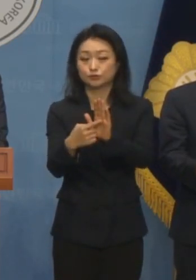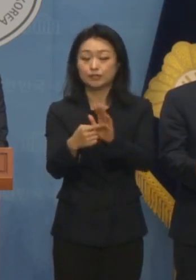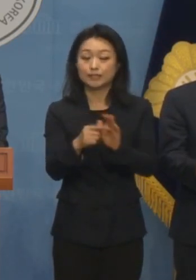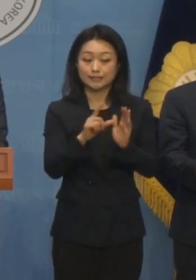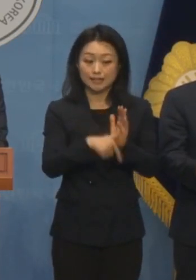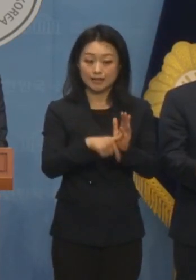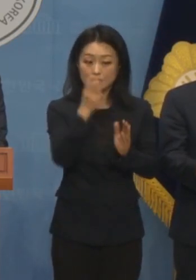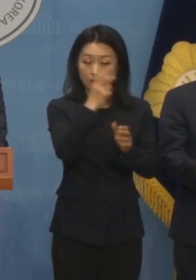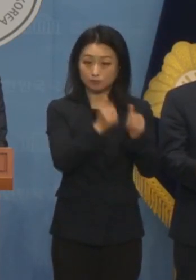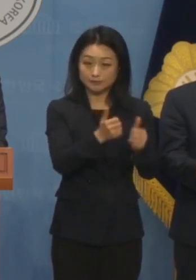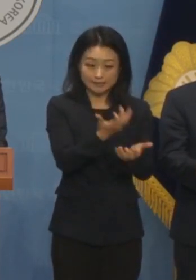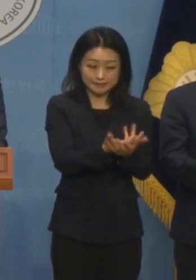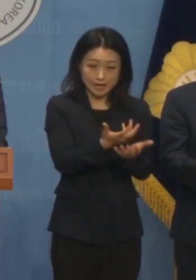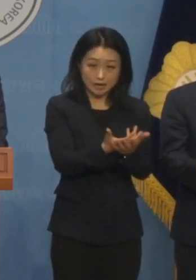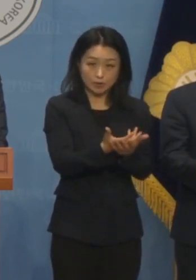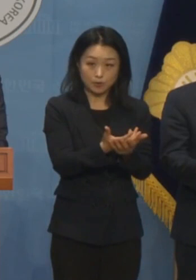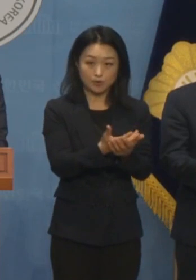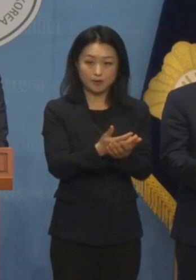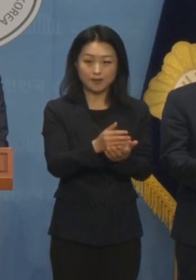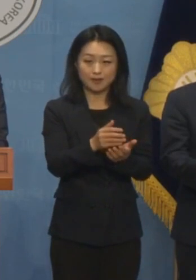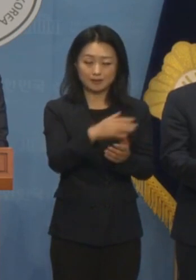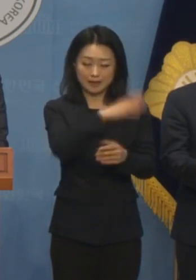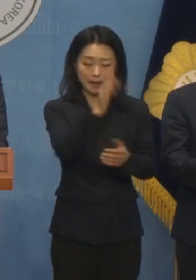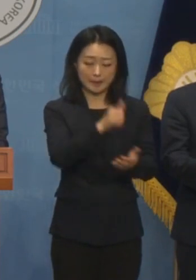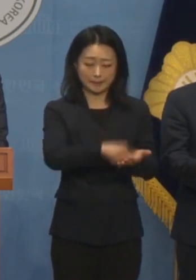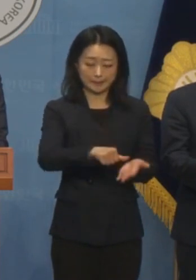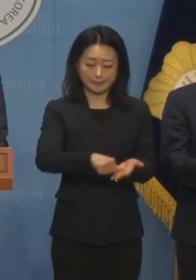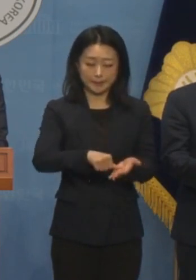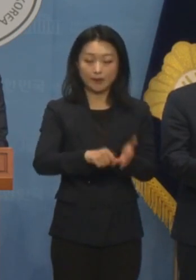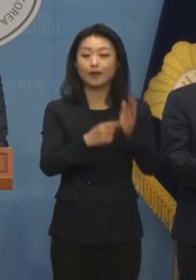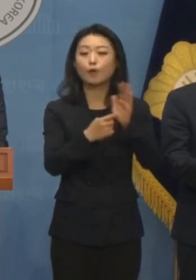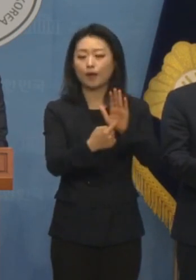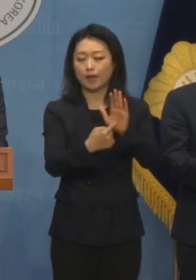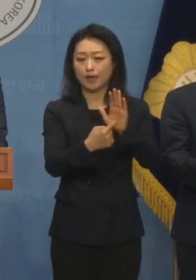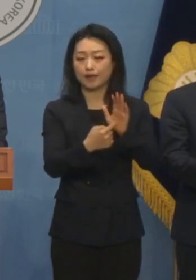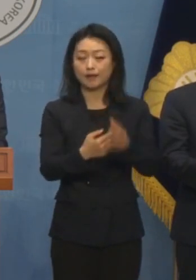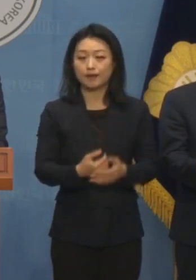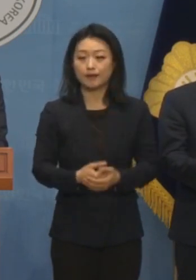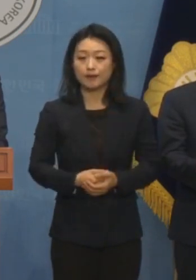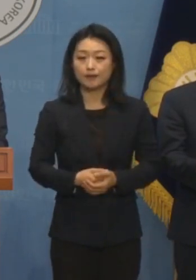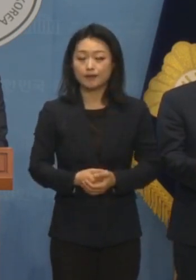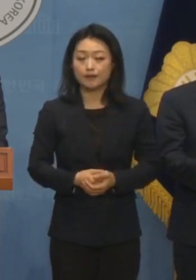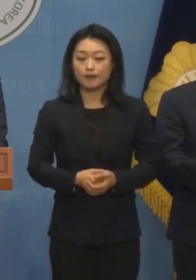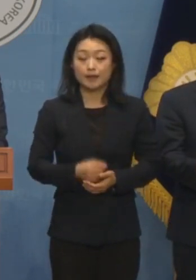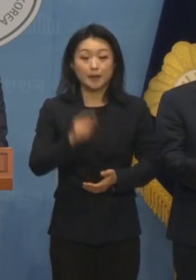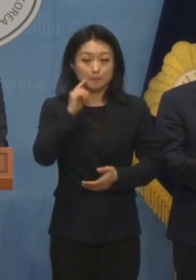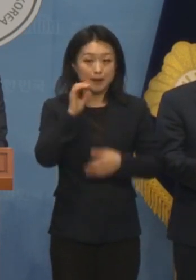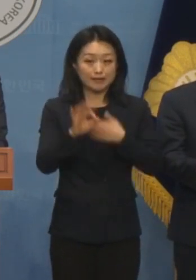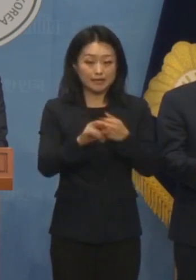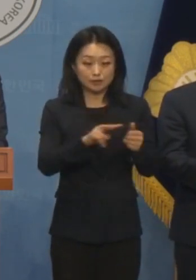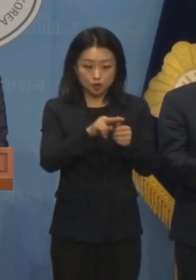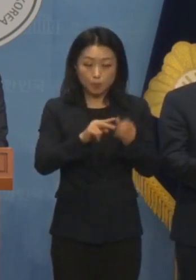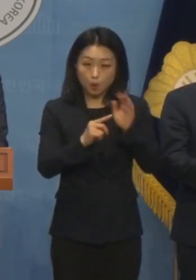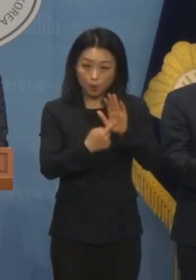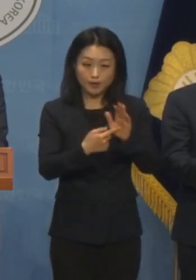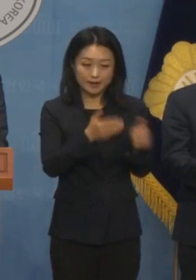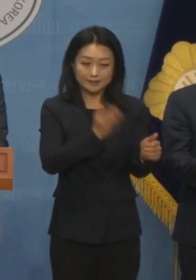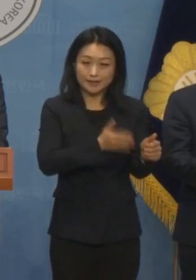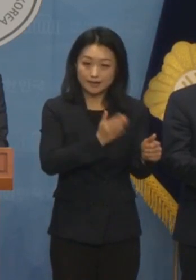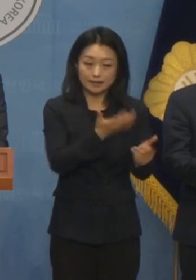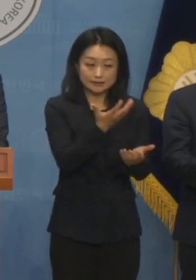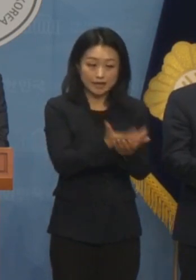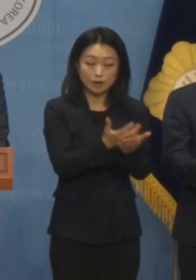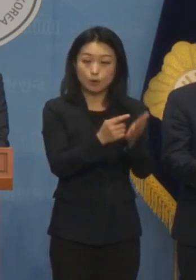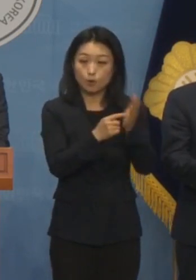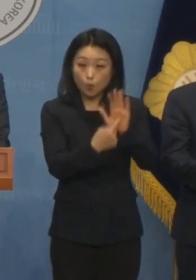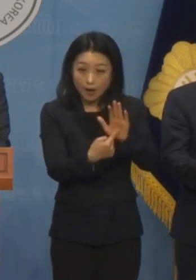당시 검찰에서 자료를 온통 먹칠하고 가린 채 공개했기 때문입니다. 만약 정보 공개 청구를 통해 자료가